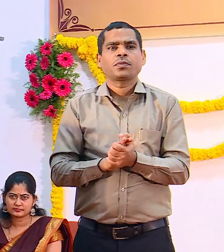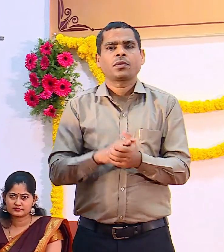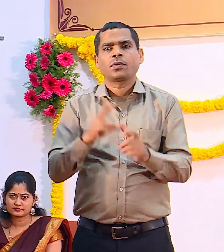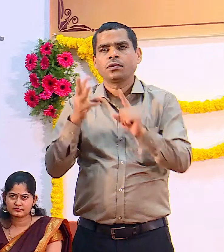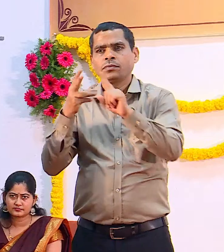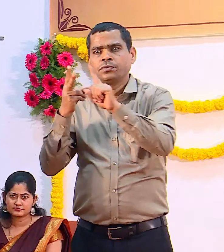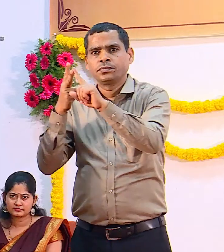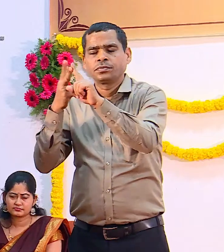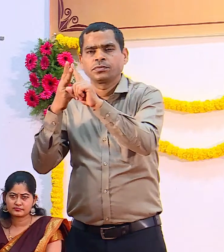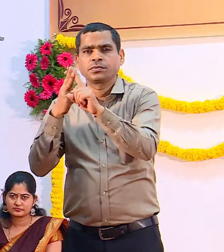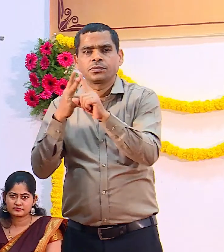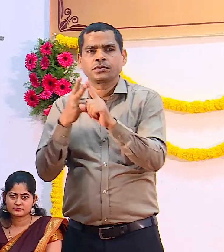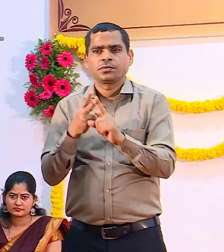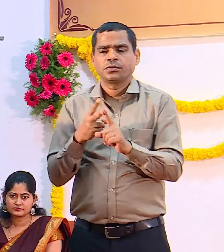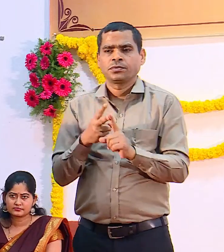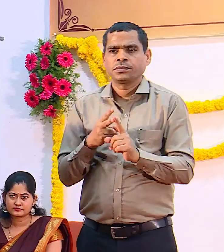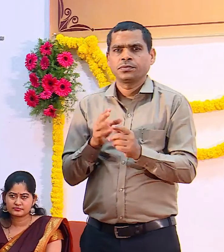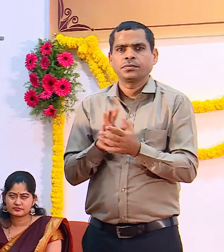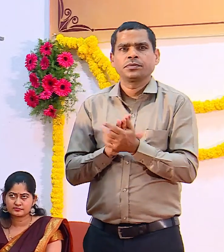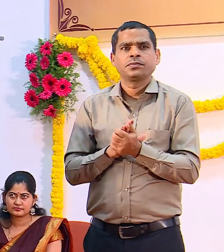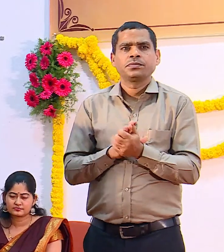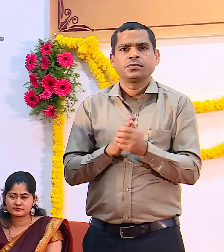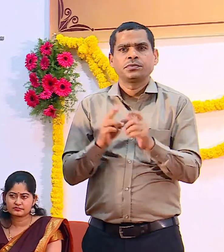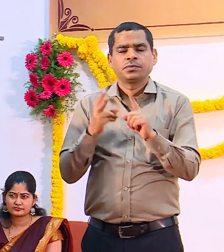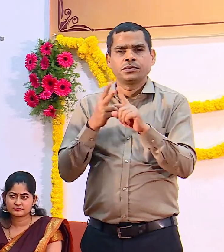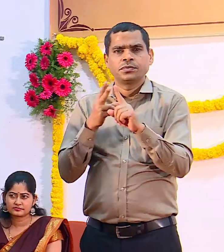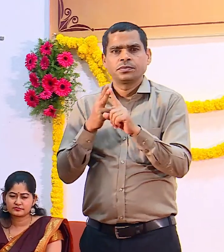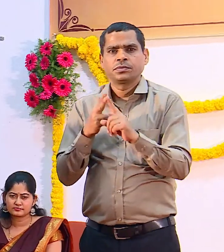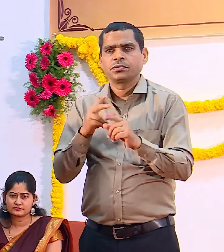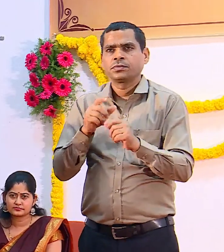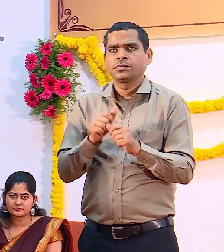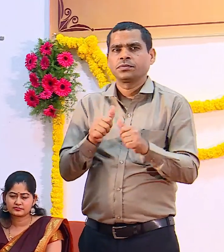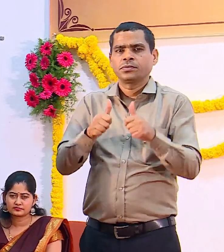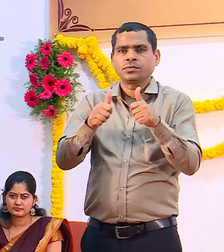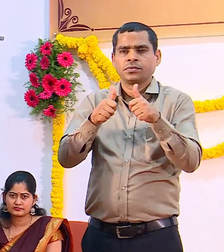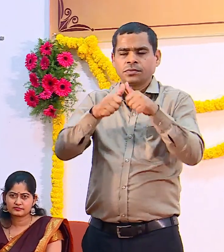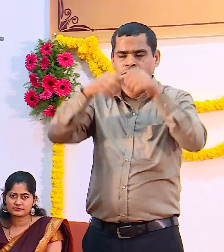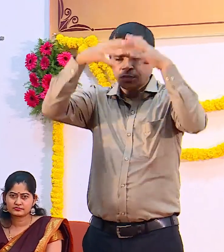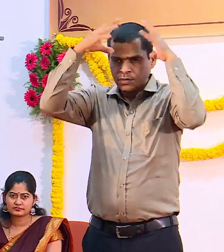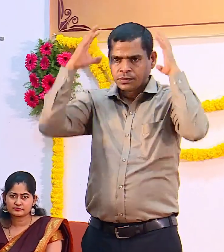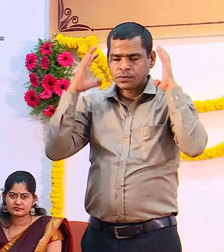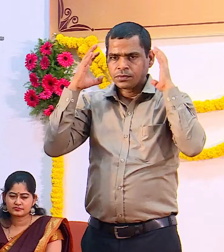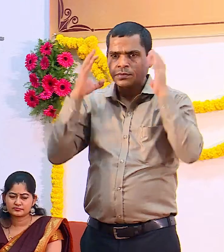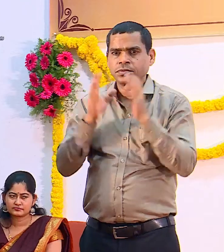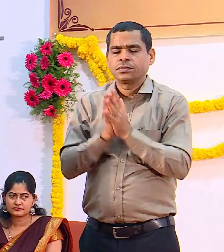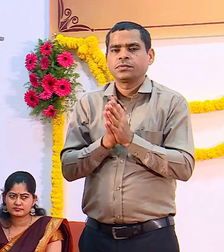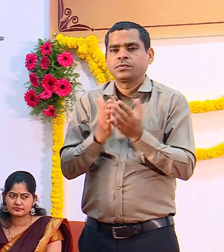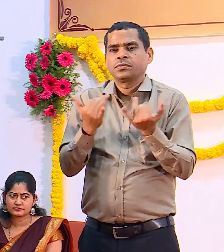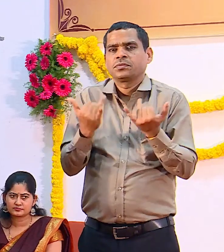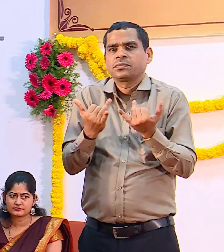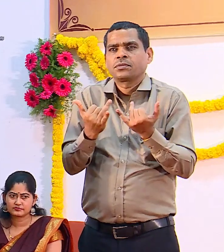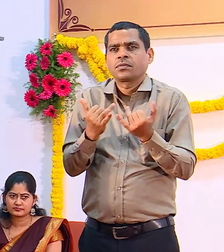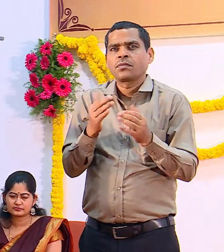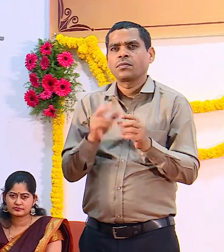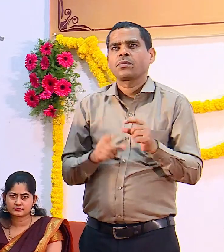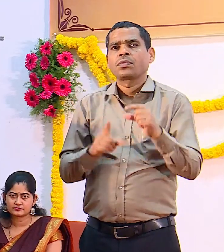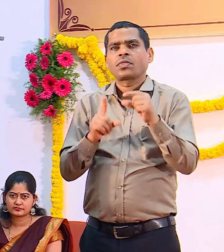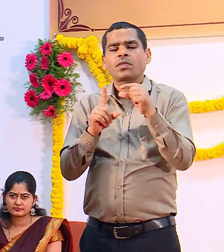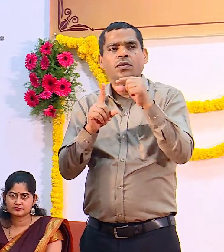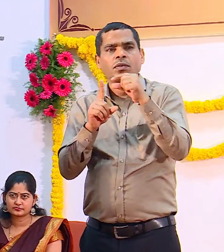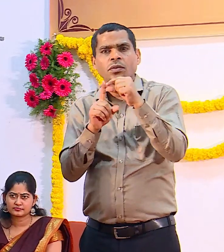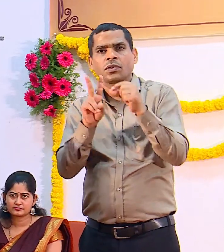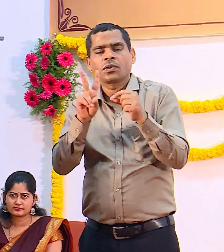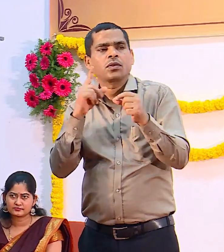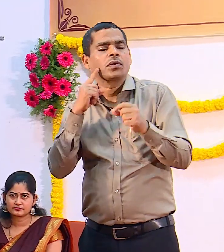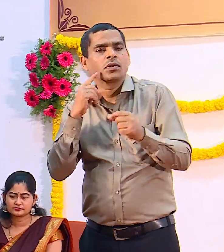दूसरा, आपने विषय एक रखा था कि ऑल इंडिया इंस्टीट्यूट हमारे जो हैं वहाँ पर भी इस तरह का नहीं है, PGI जिपमेर, वहाँ पर हम